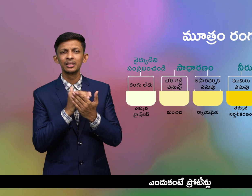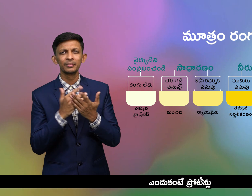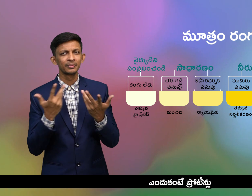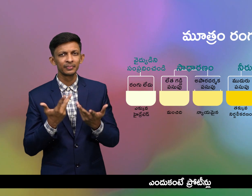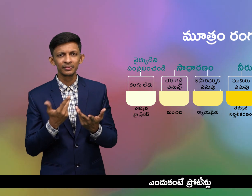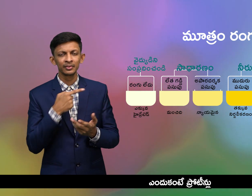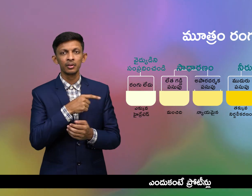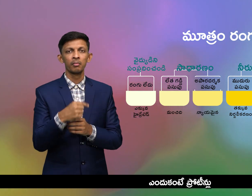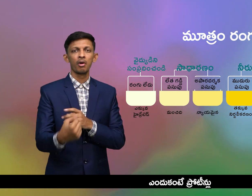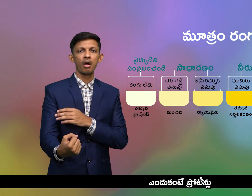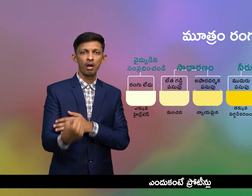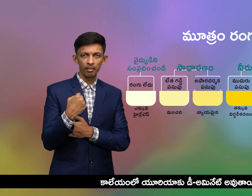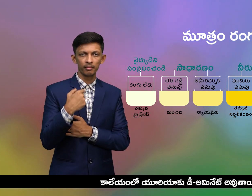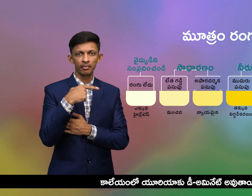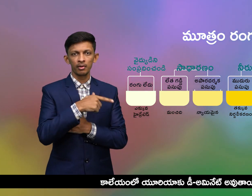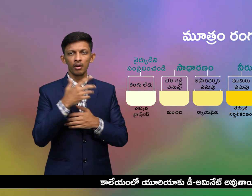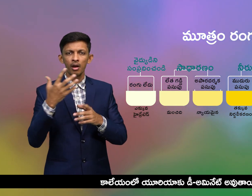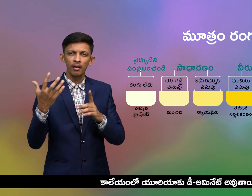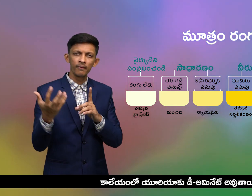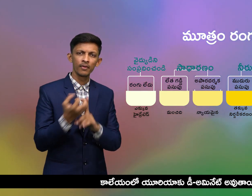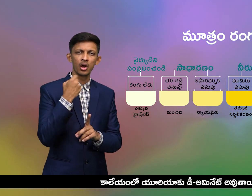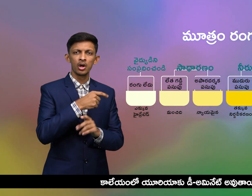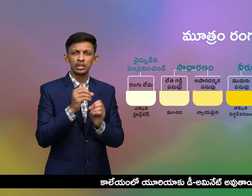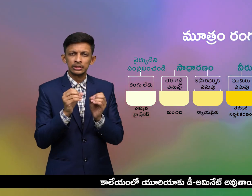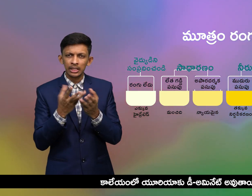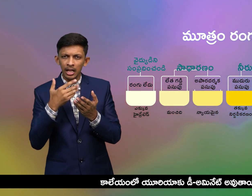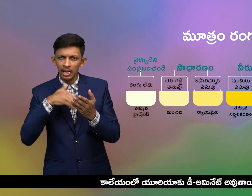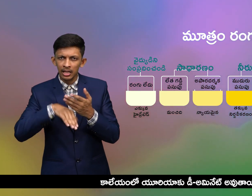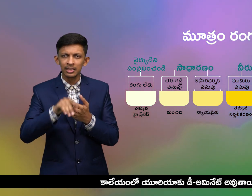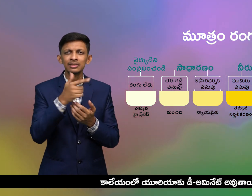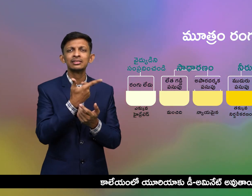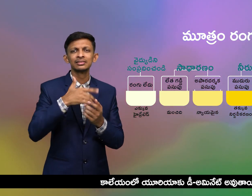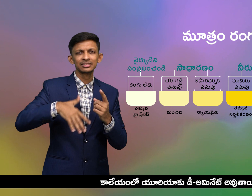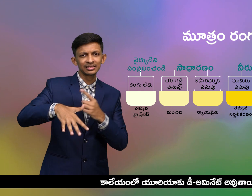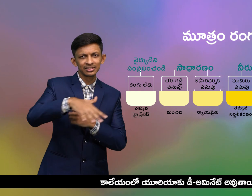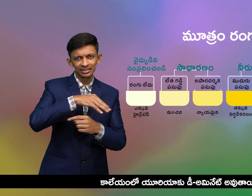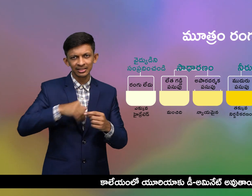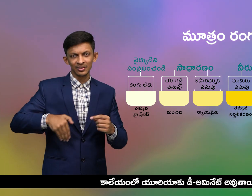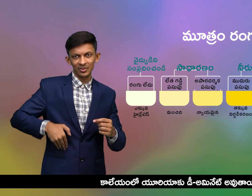ఎందుకంటే ప్రోటీన్లు కాలేయంలో యూరియాకు డీఅమినేట్ అవుతాయి.